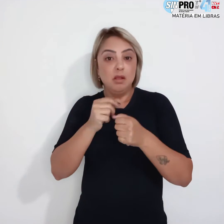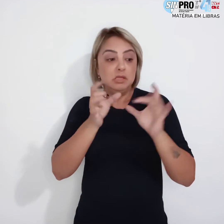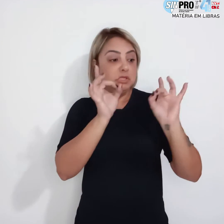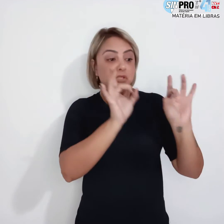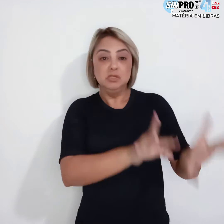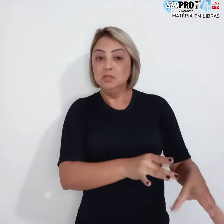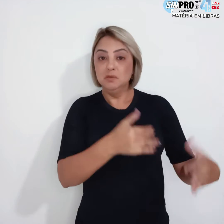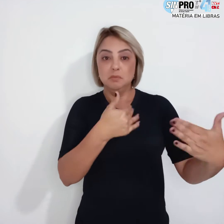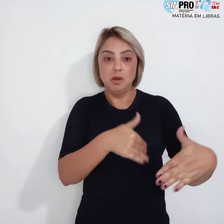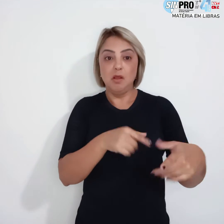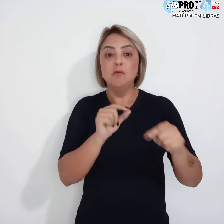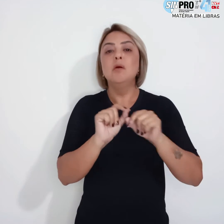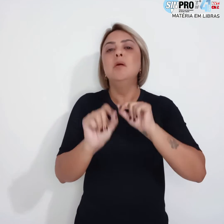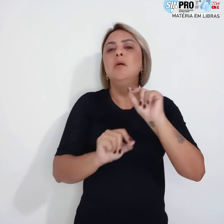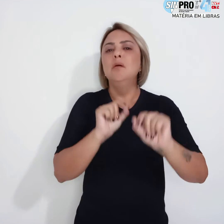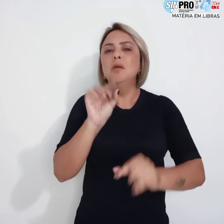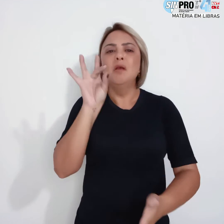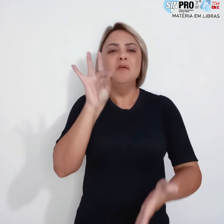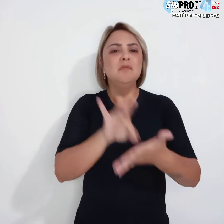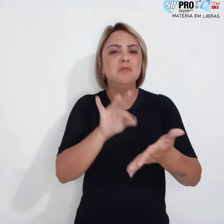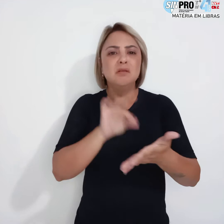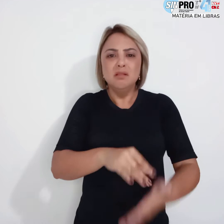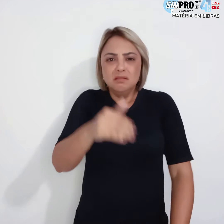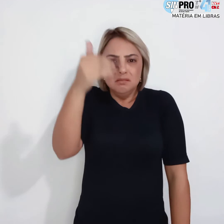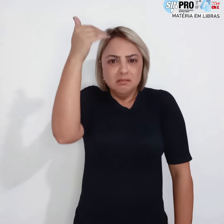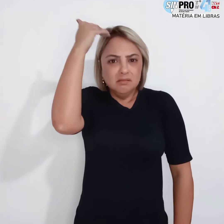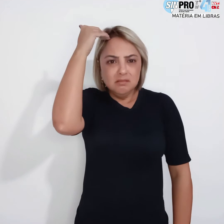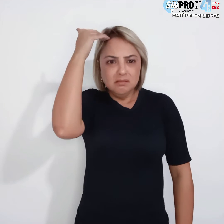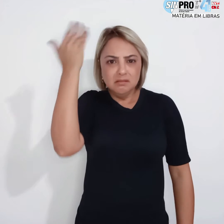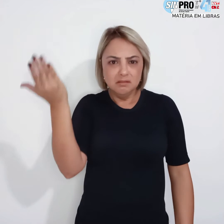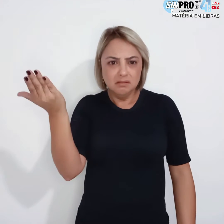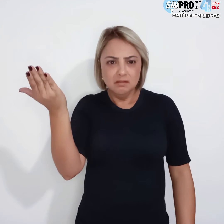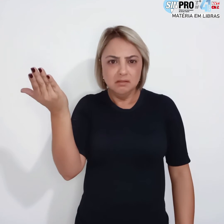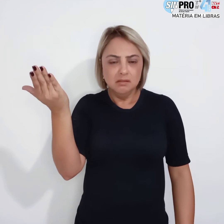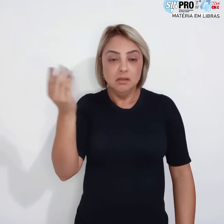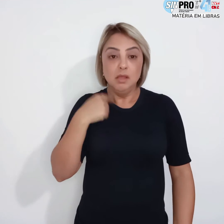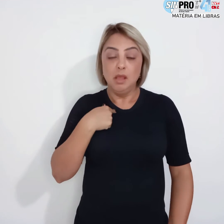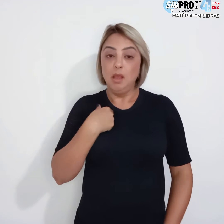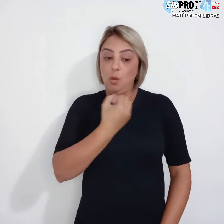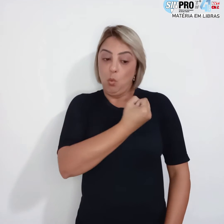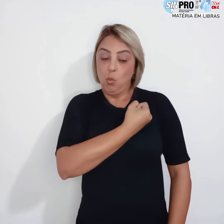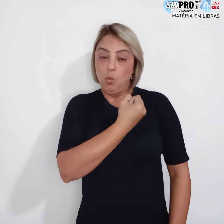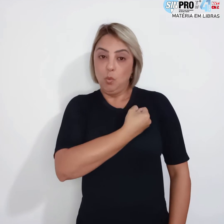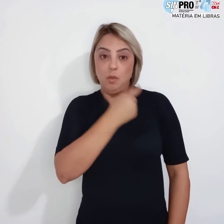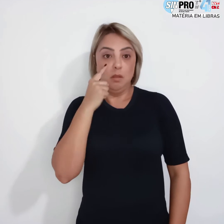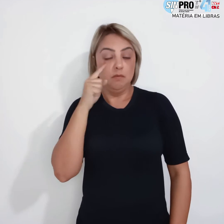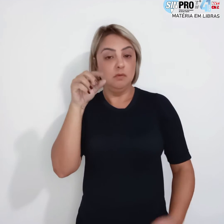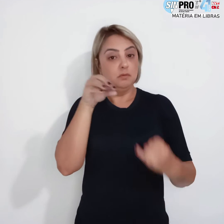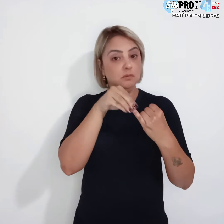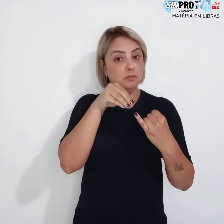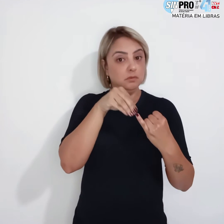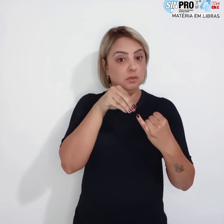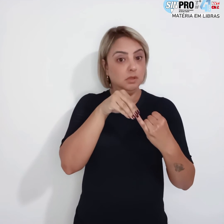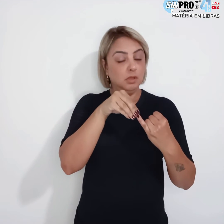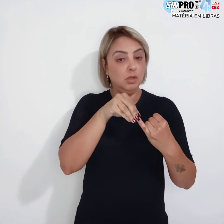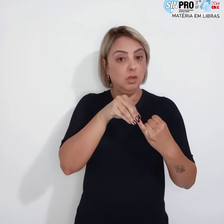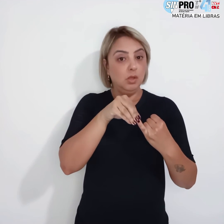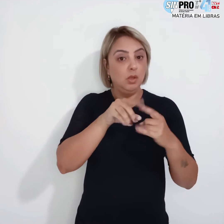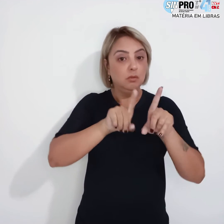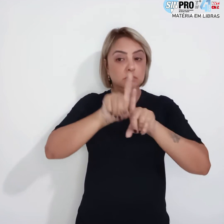exame, o que é um verdadeiro absurdo. De acordo com dados divulgados pelo INEP, o índice de abstenções em